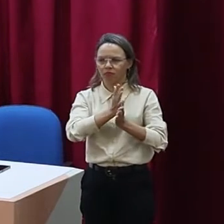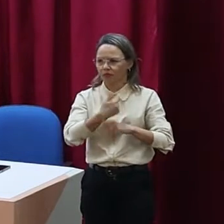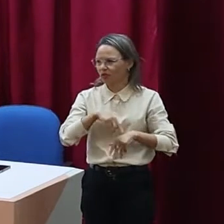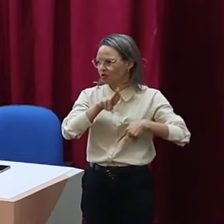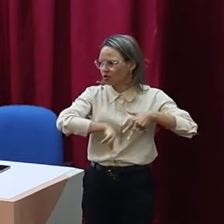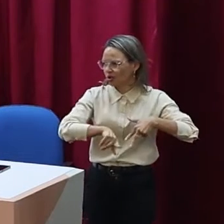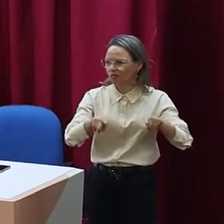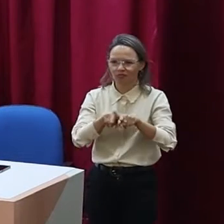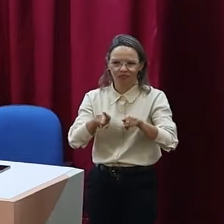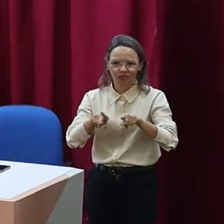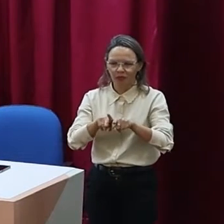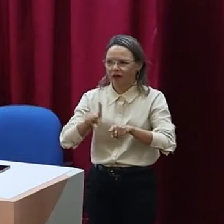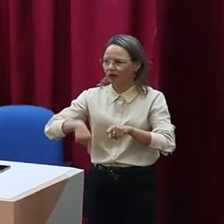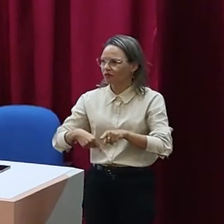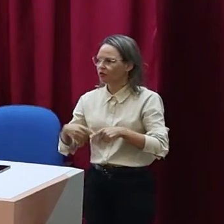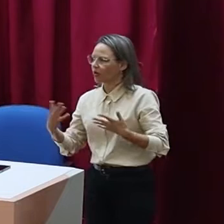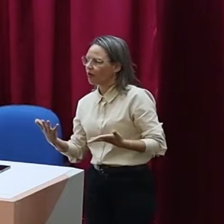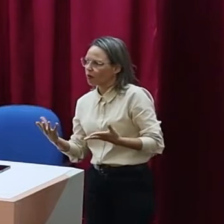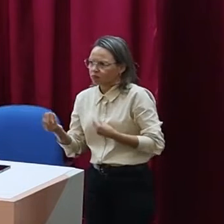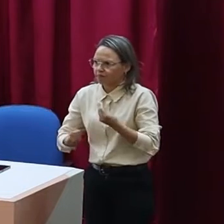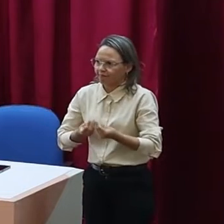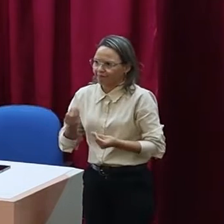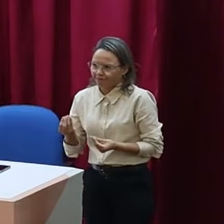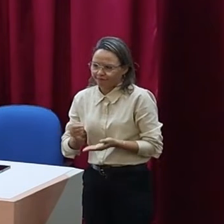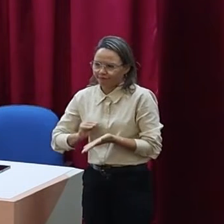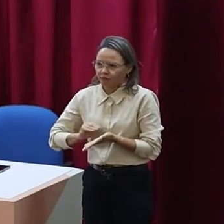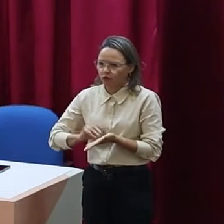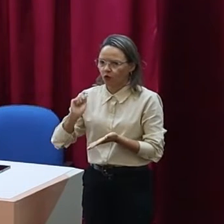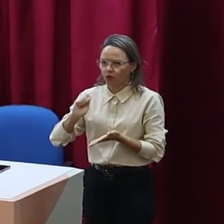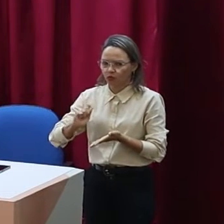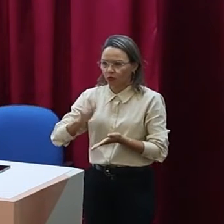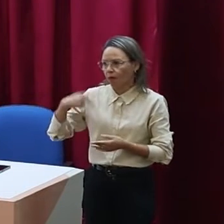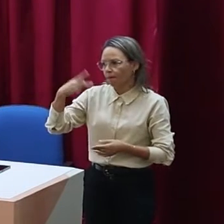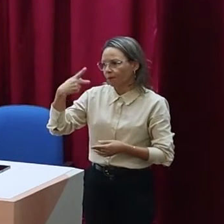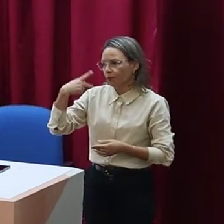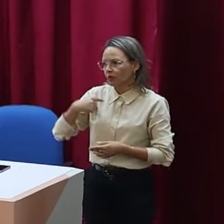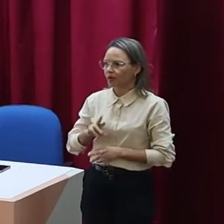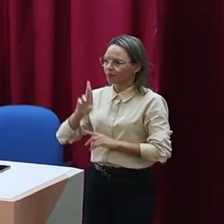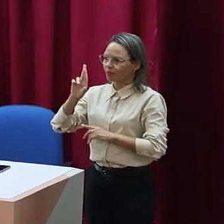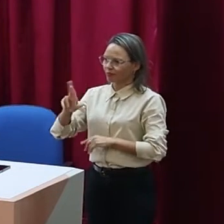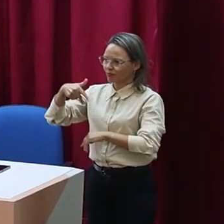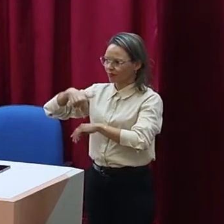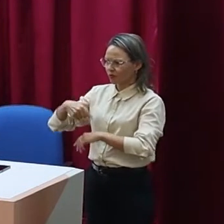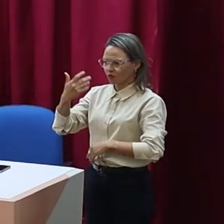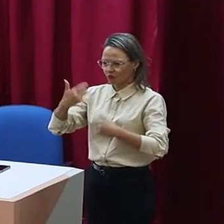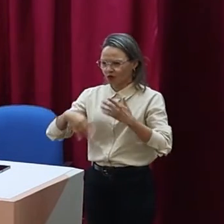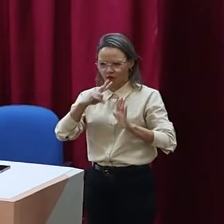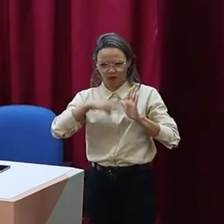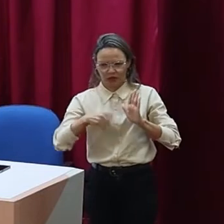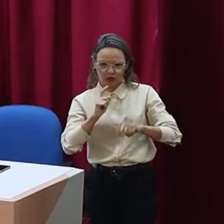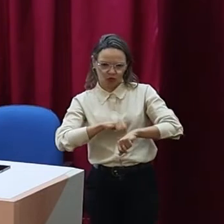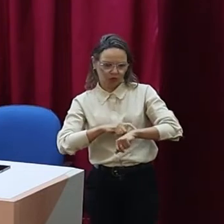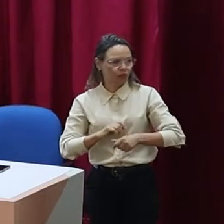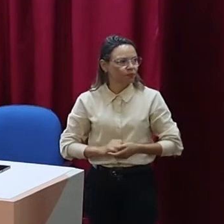gênero e objetificação, né? Ou seja, lhes faltam políticas de reconhecimento. Eu não vou ler as 3 por conta do meu tempo.